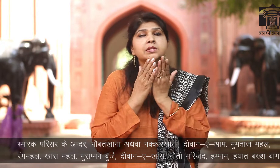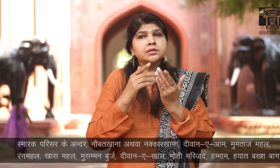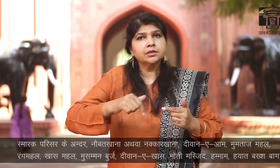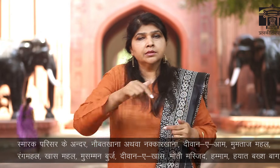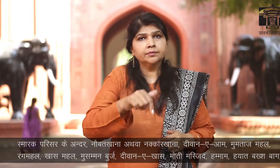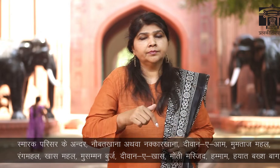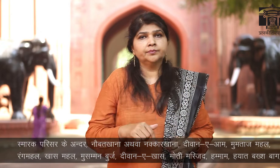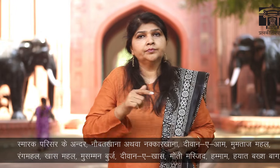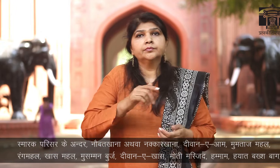हमाम,